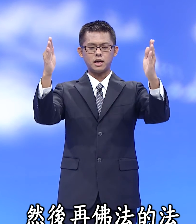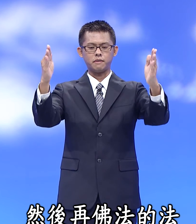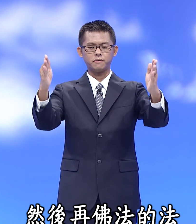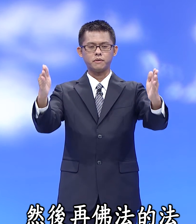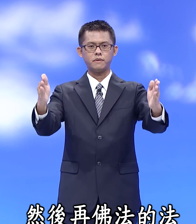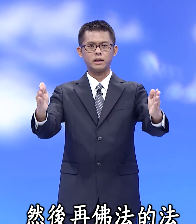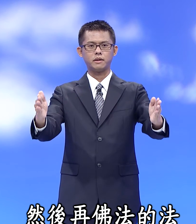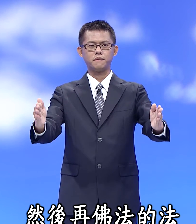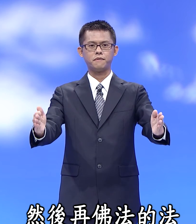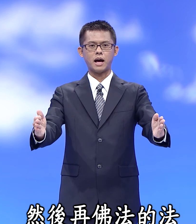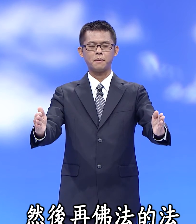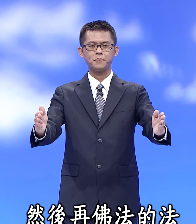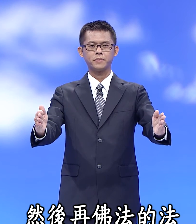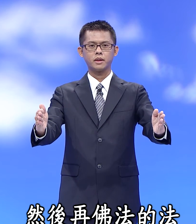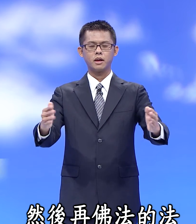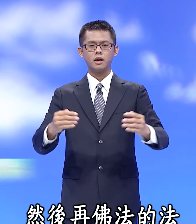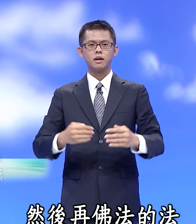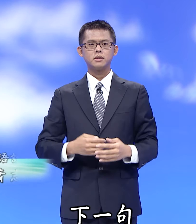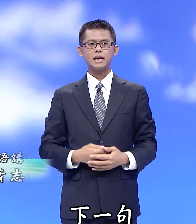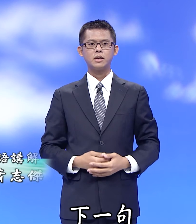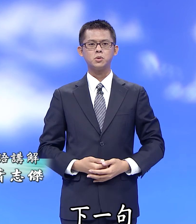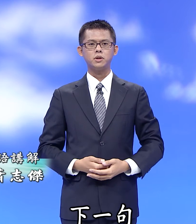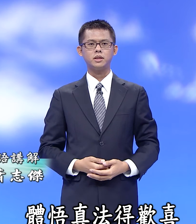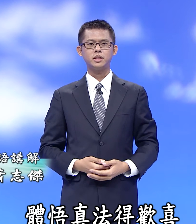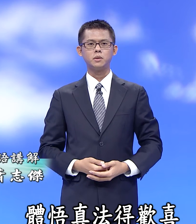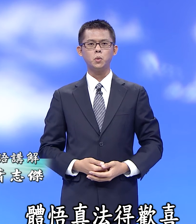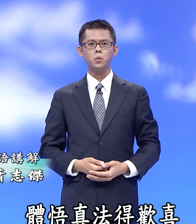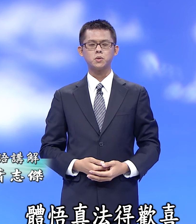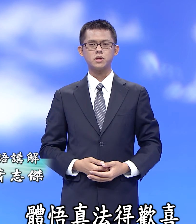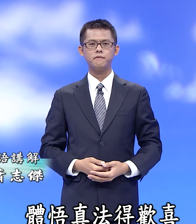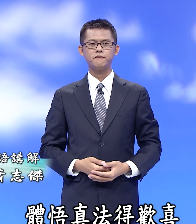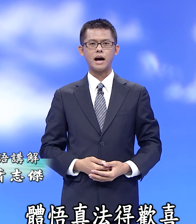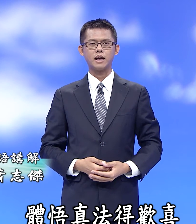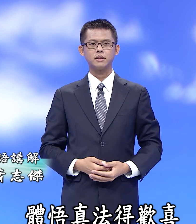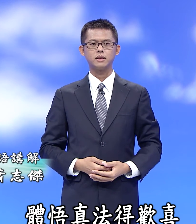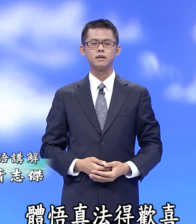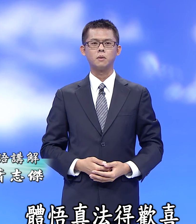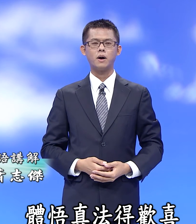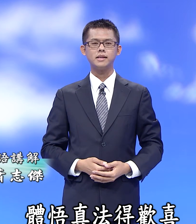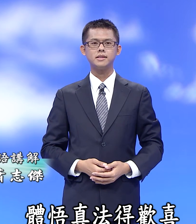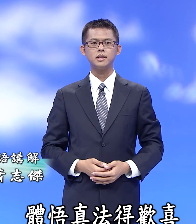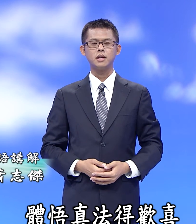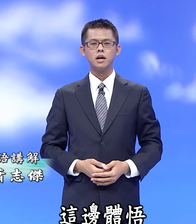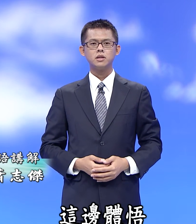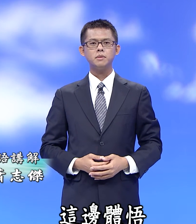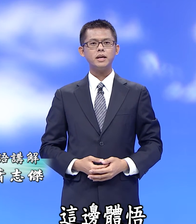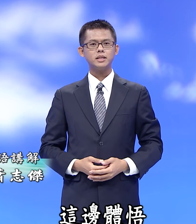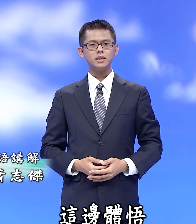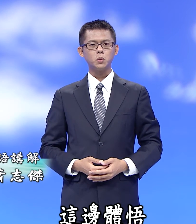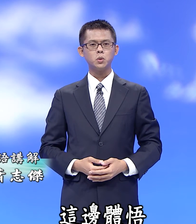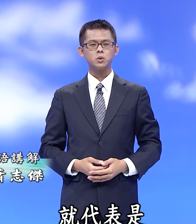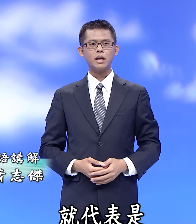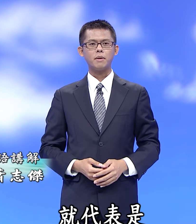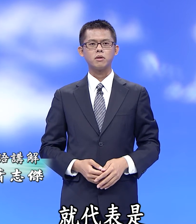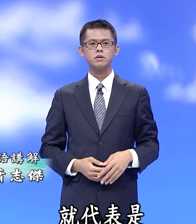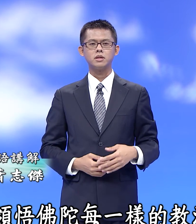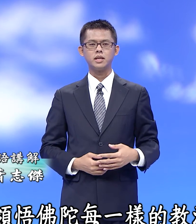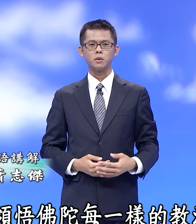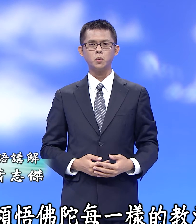佛法的法。下一句，体悟真法得欢喜，这边体悟就代表是领悟